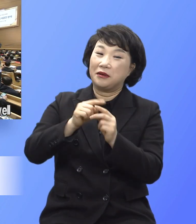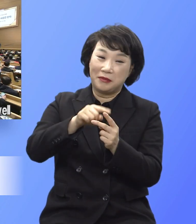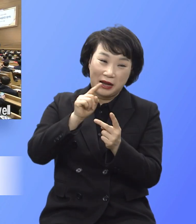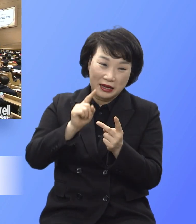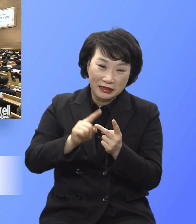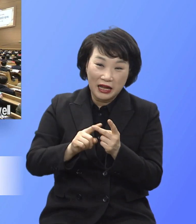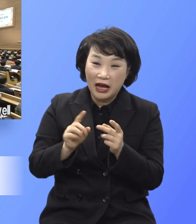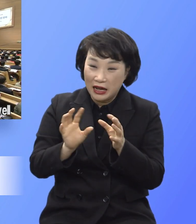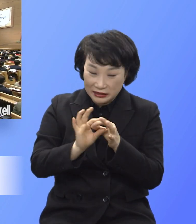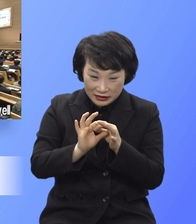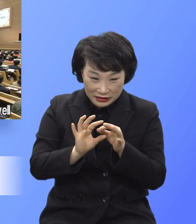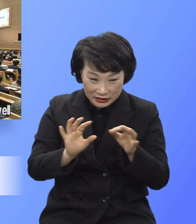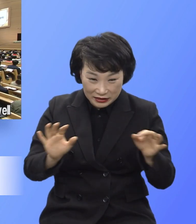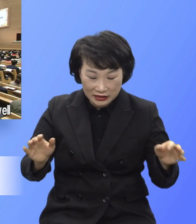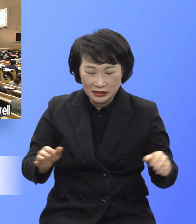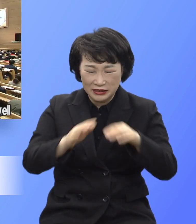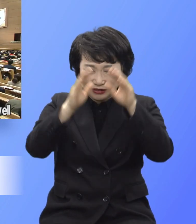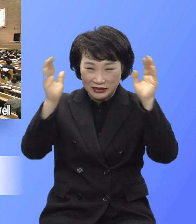일을